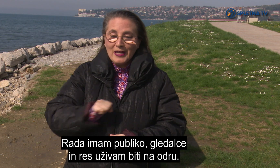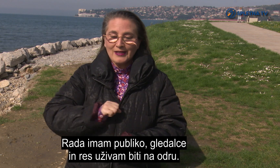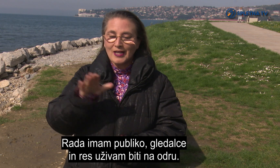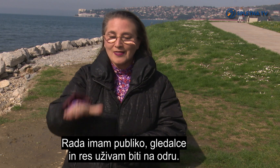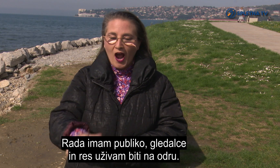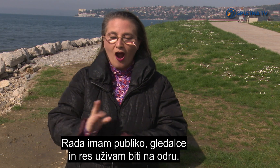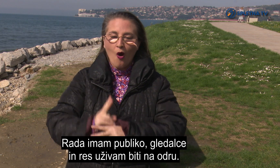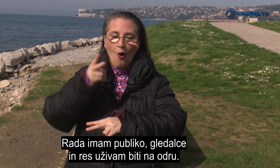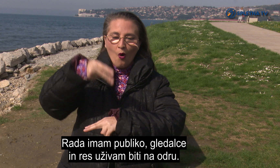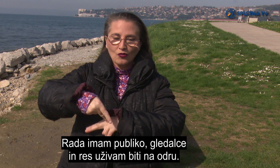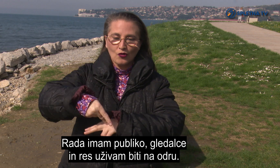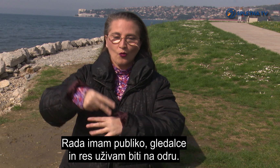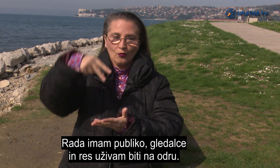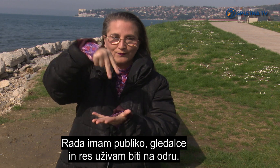biti na odru.